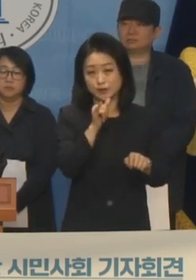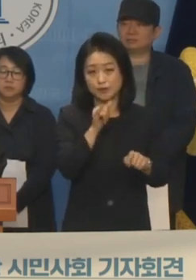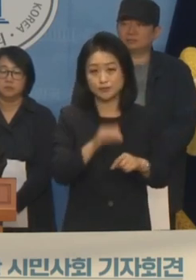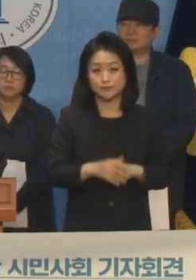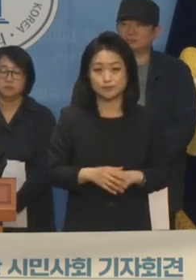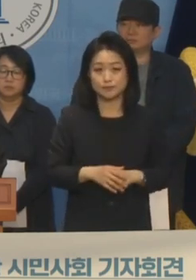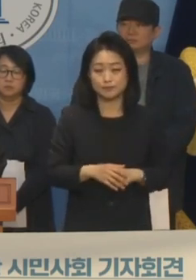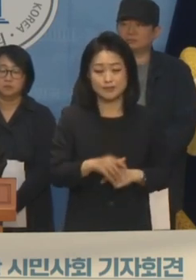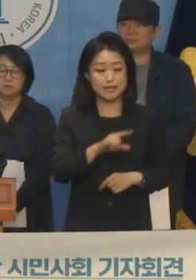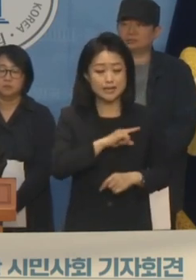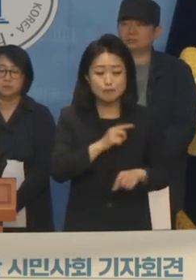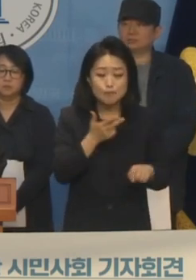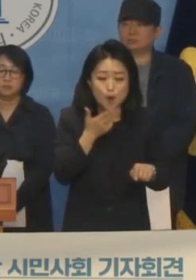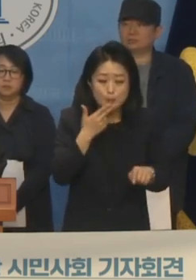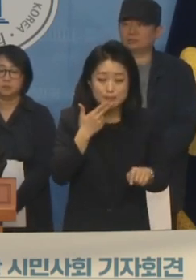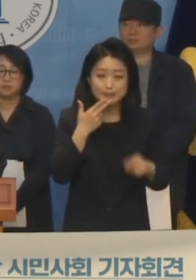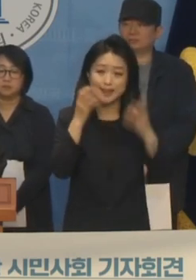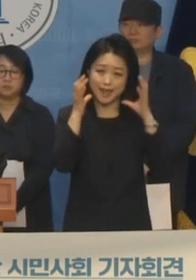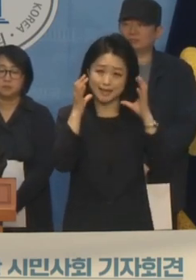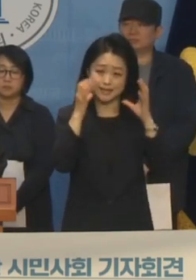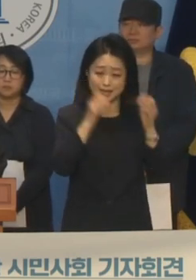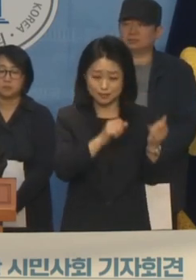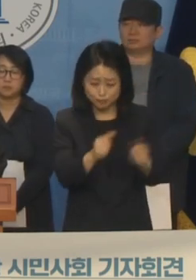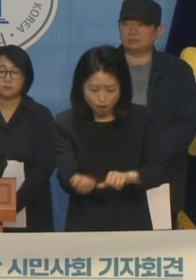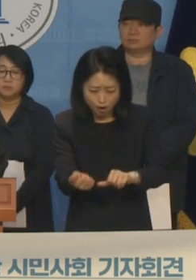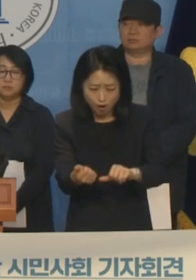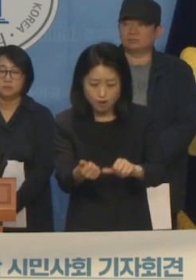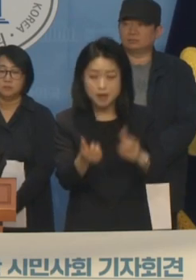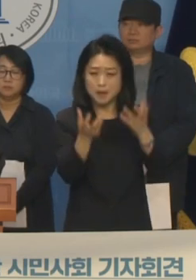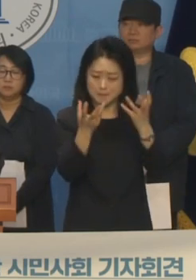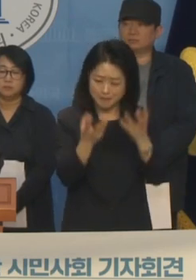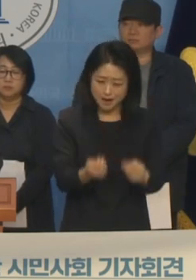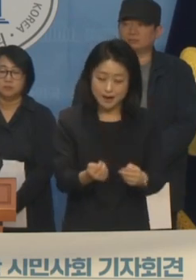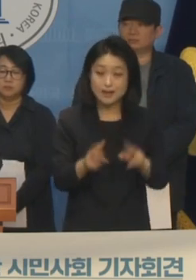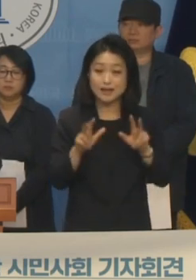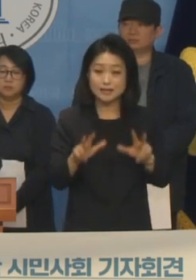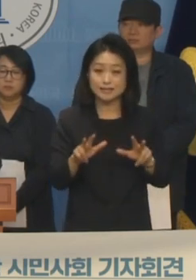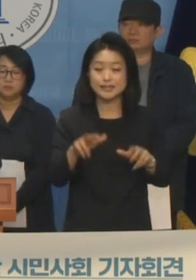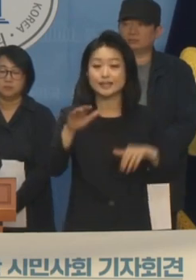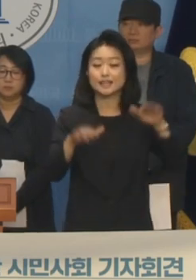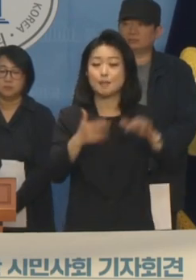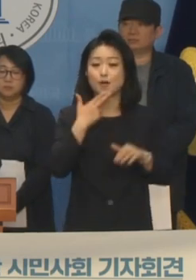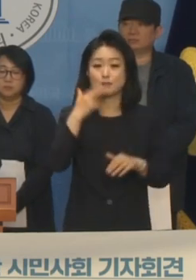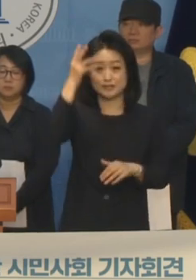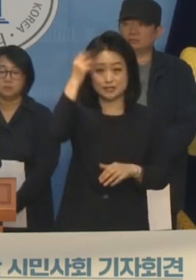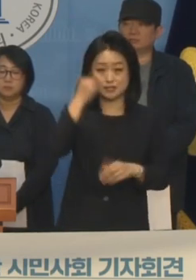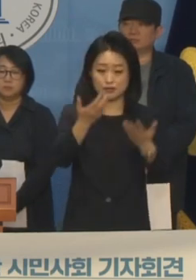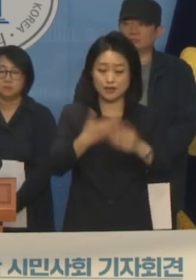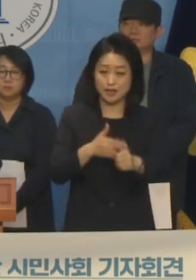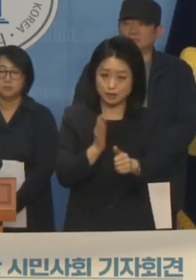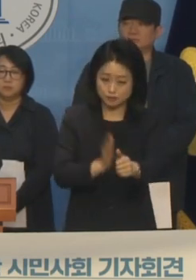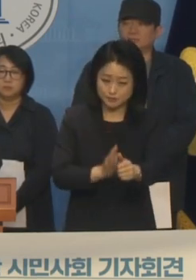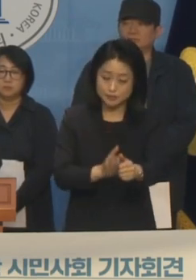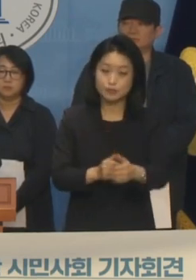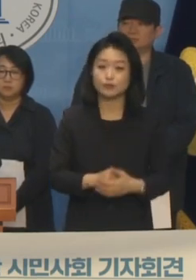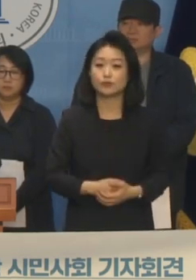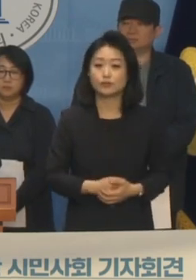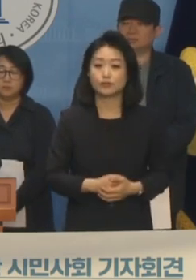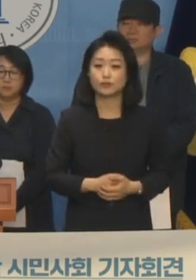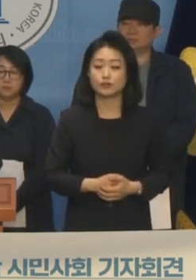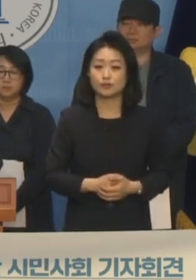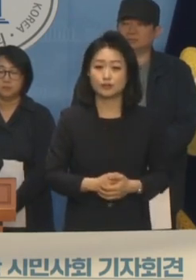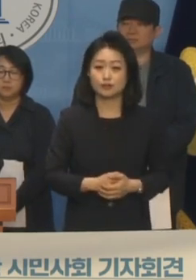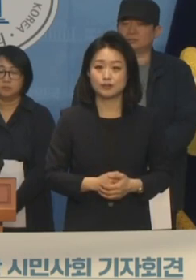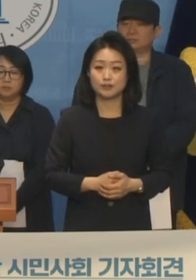슬퍼하며 불러줄 이름조차 갖지 못하고 사망한 아이들을 이제라도 차별 없이 기억하여야 합니다.